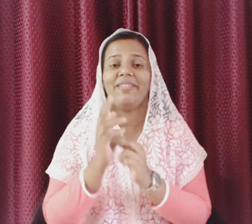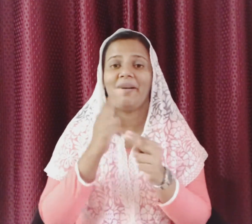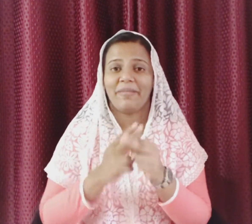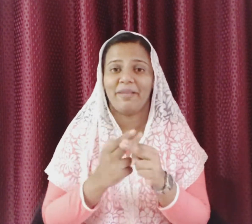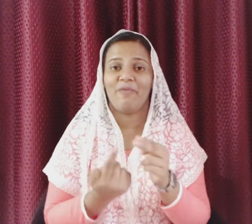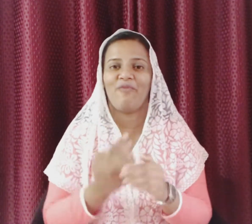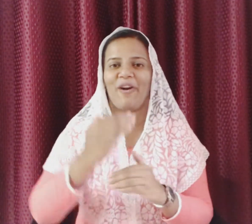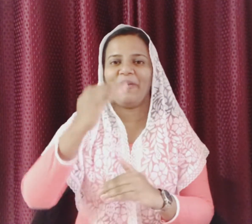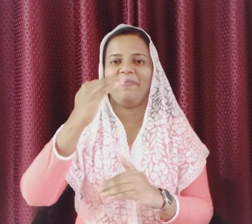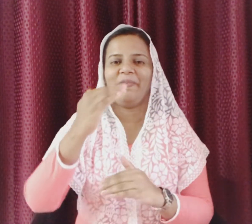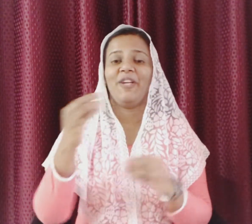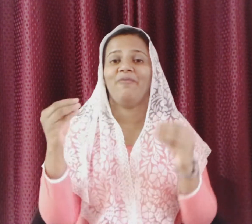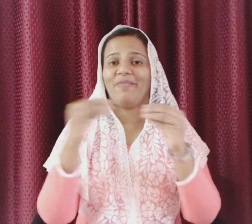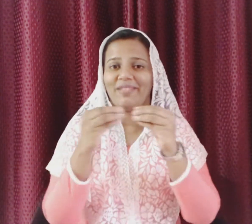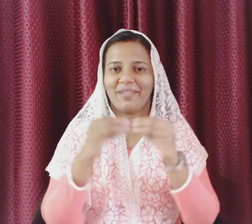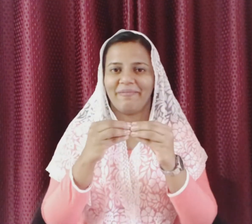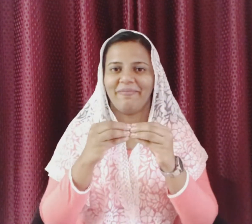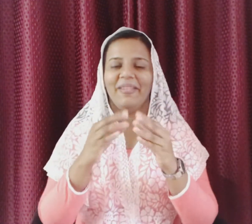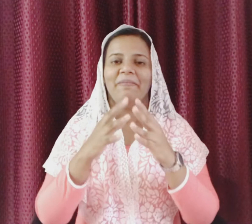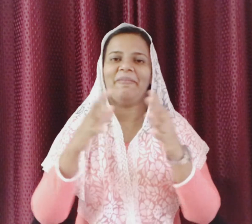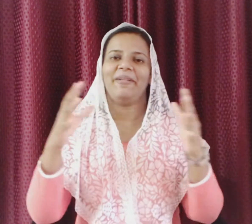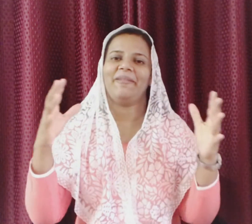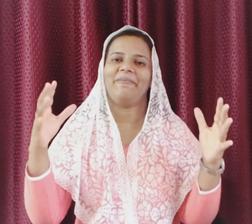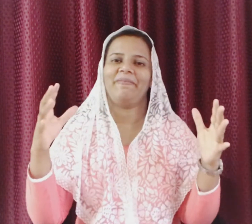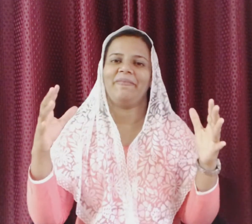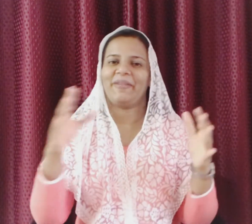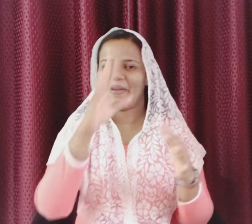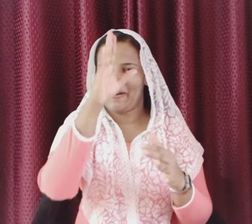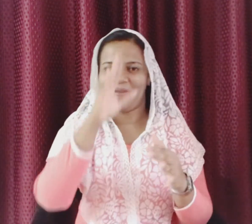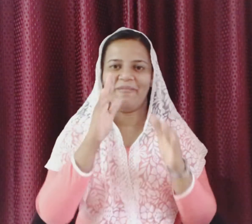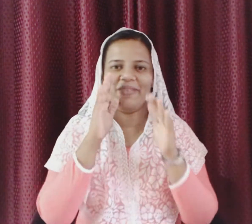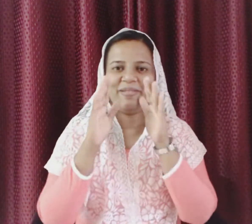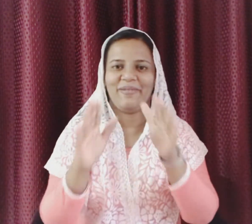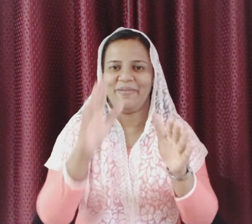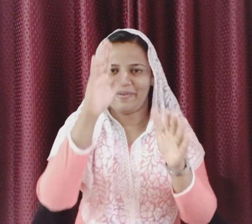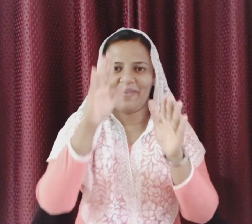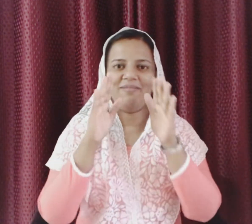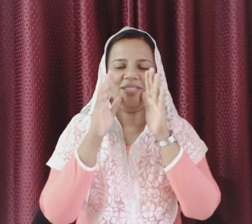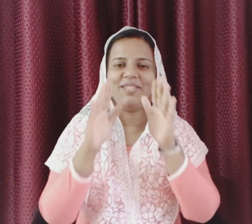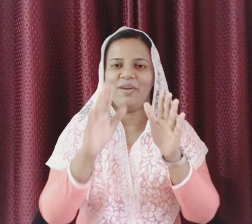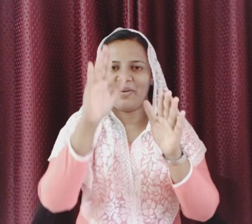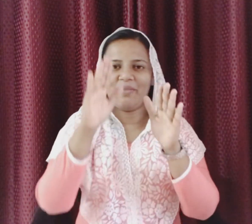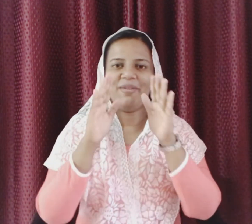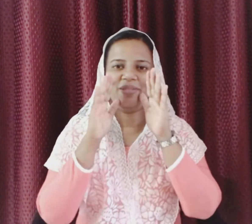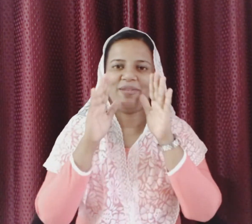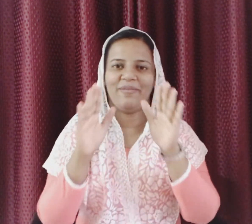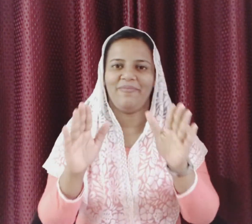ക്രിസ്തുവിൻ്റെ നാമത്തിൽ നമ്മൾ വളരും, നമ്മൾ വർദ്ധിക്കും, നമ്മൾ പെരുകും. ഗോഡ് ബ്ലസ് യു, ഗോഡ് ബ്ലസ് യു, ഗോഡ് ബ്ലസ് യു.